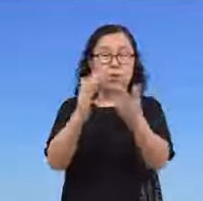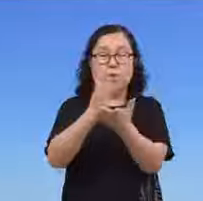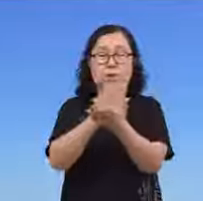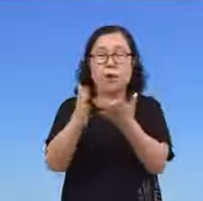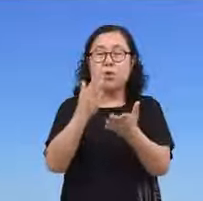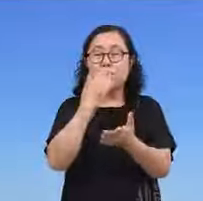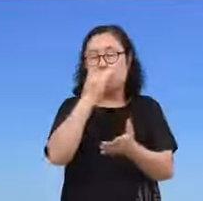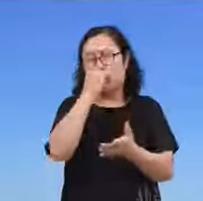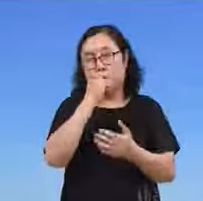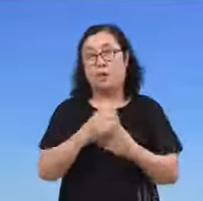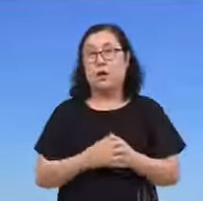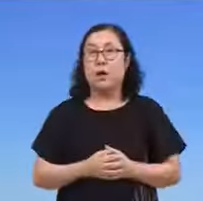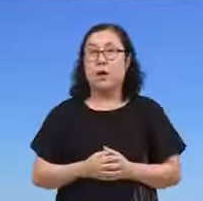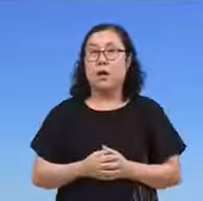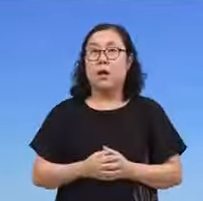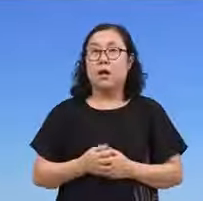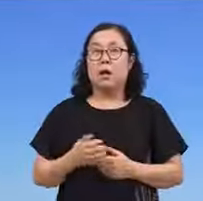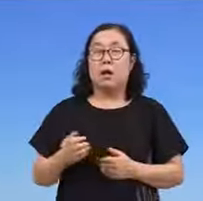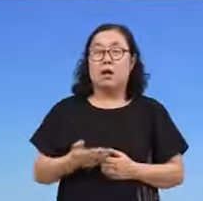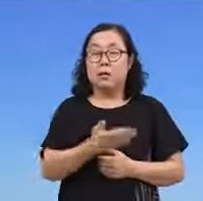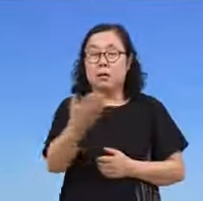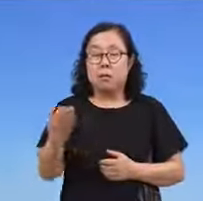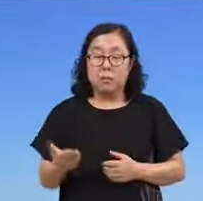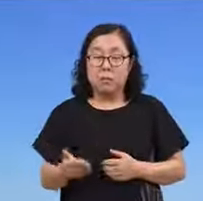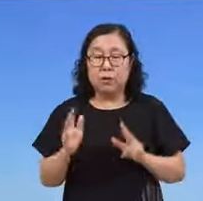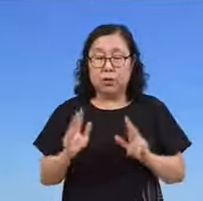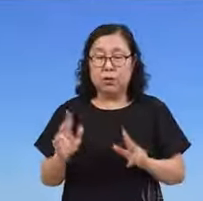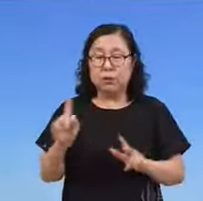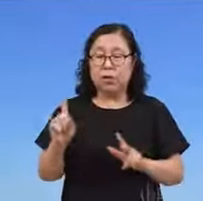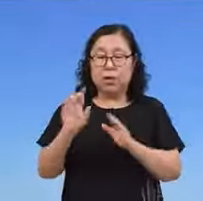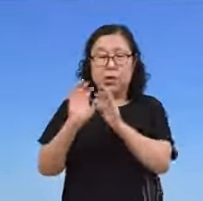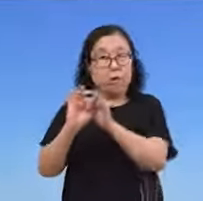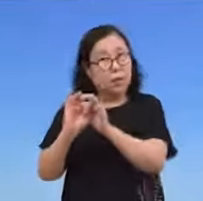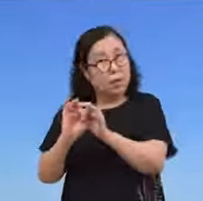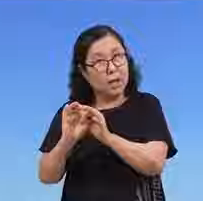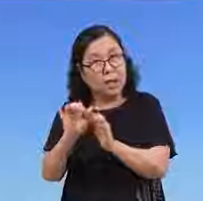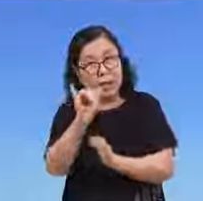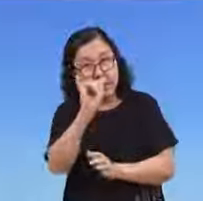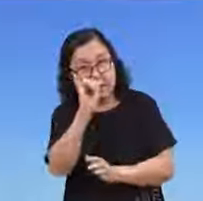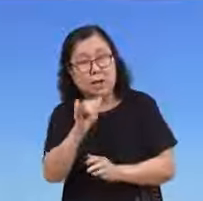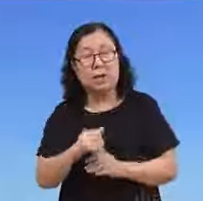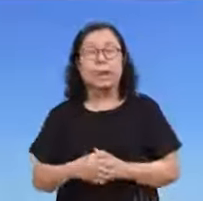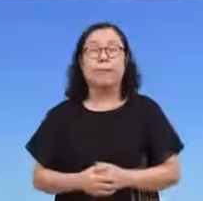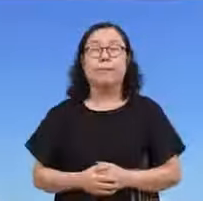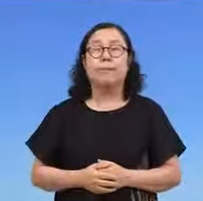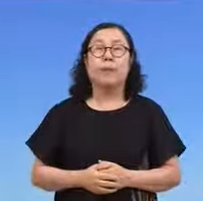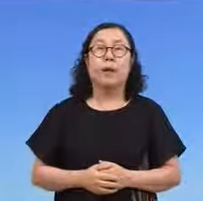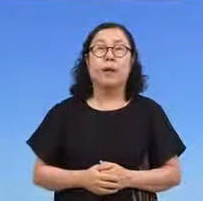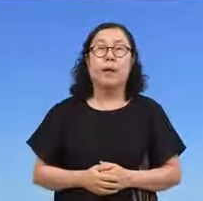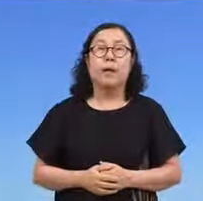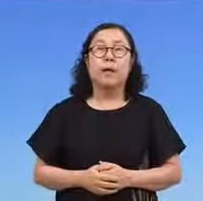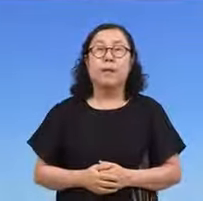있습니다. 여러분은 어느 부류에 속하는 크리스천이십니까?